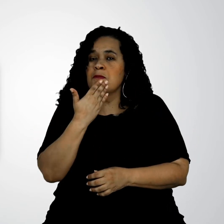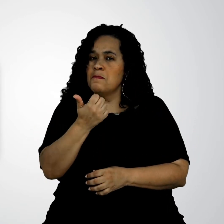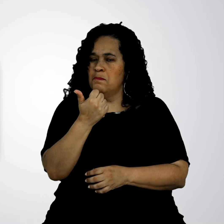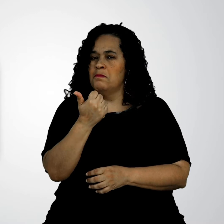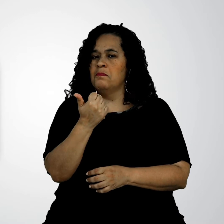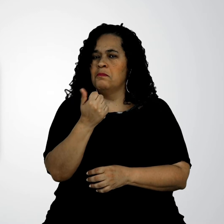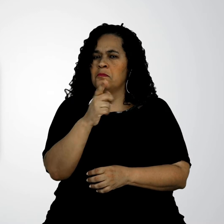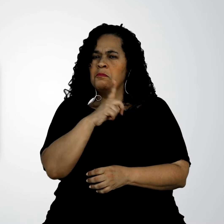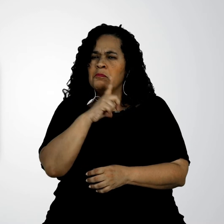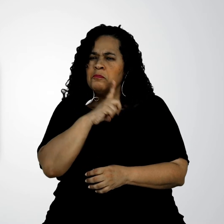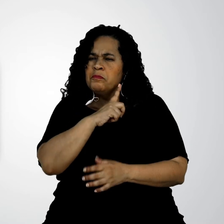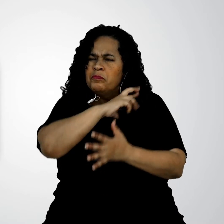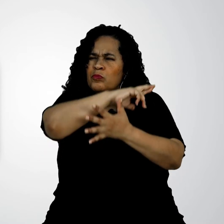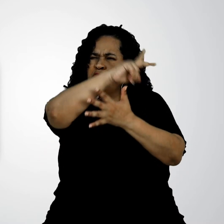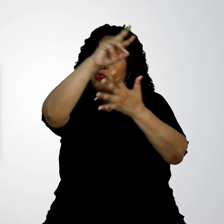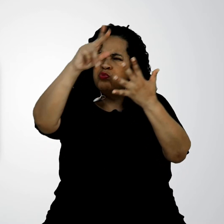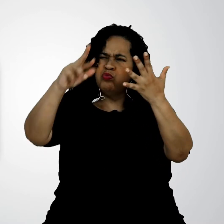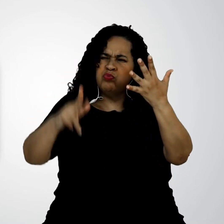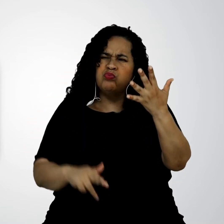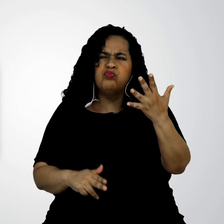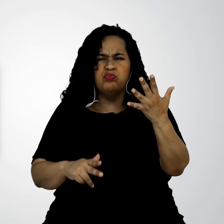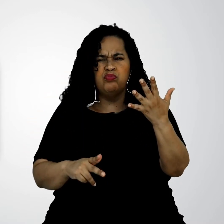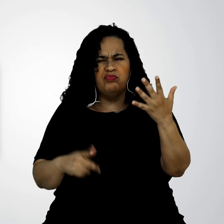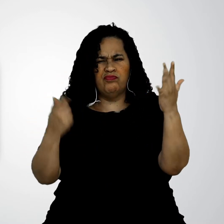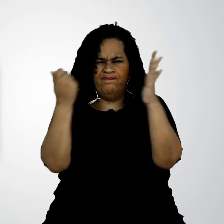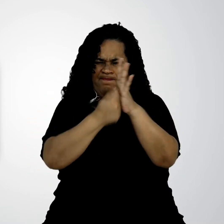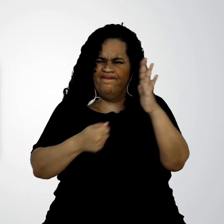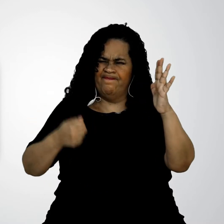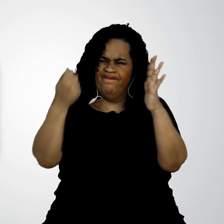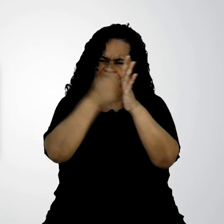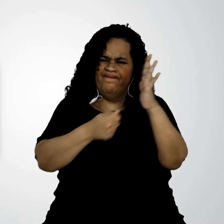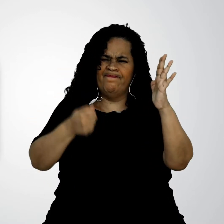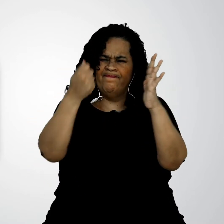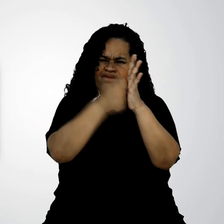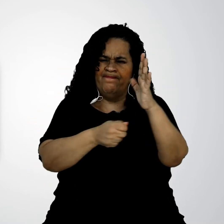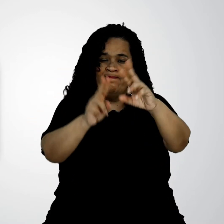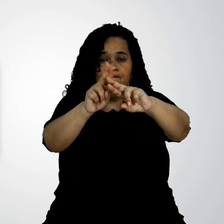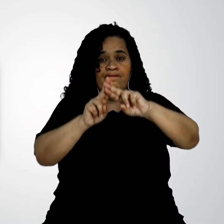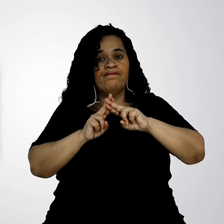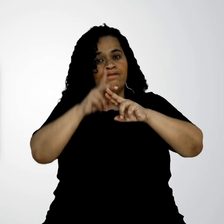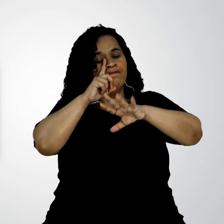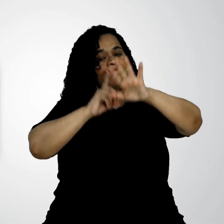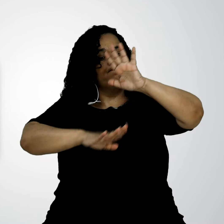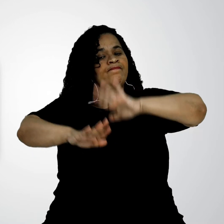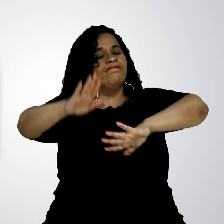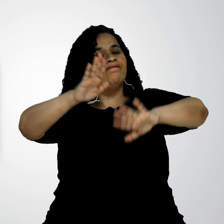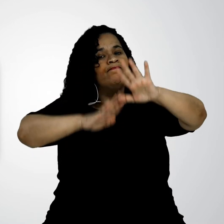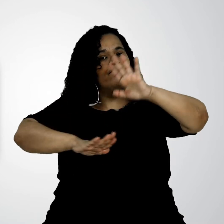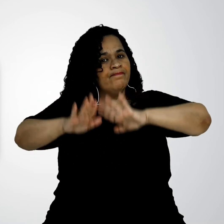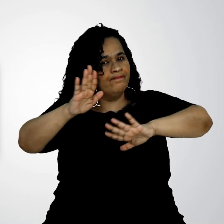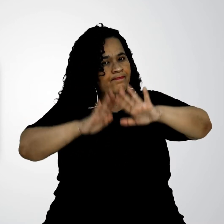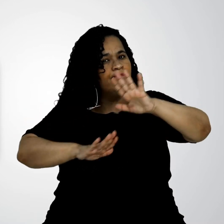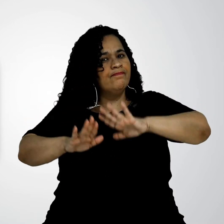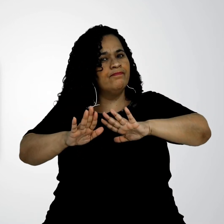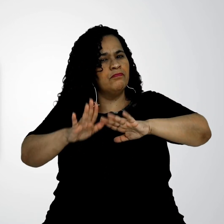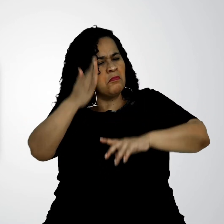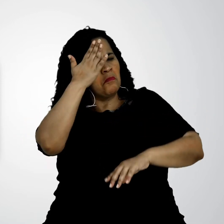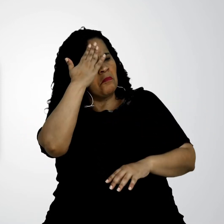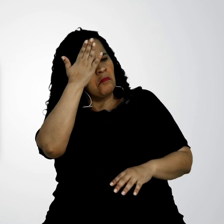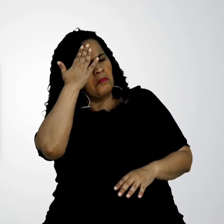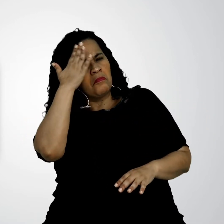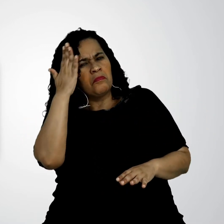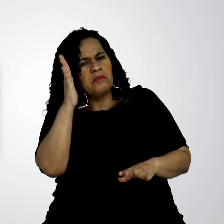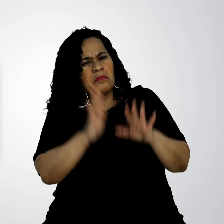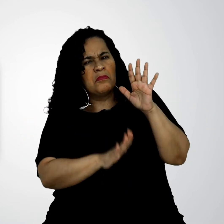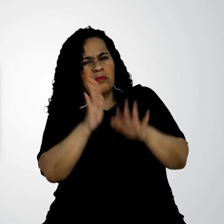existem várias lutas. Eu até destaco aqui que a gente tem que tomar cuidado porque às vezes o olhar está só sobre a homossexualidade. Mas